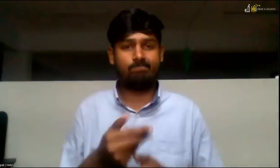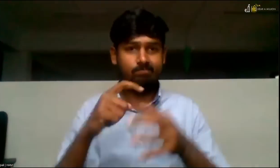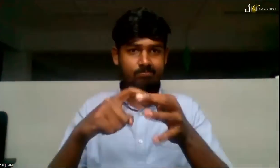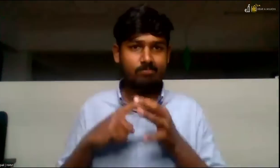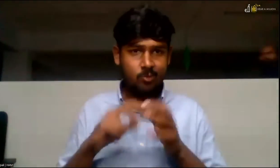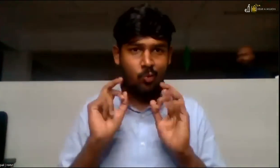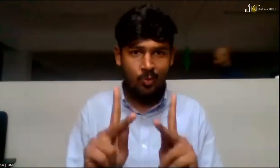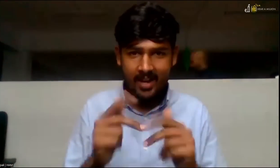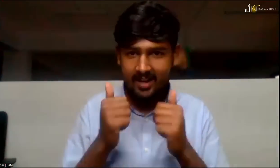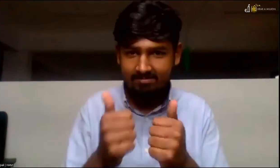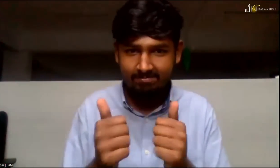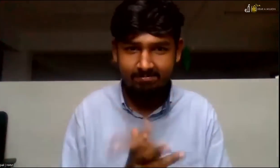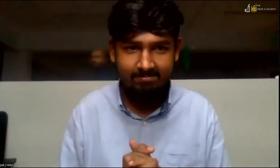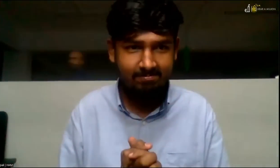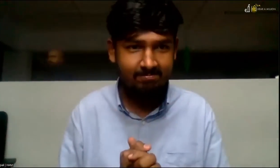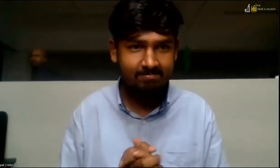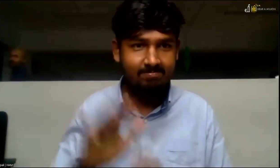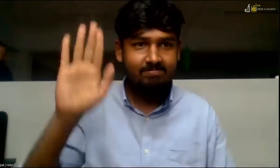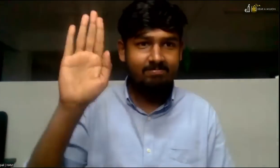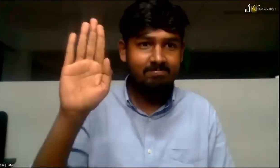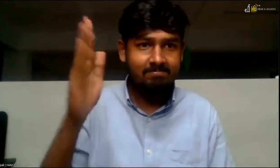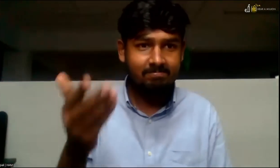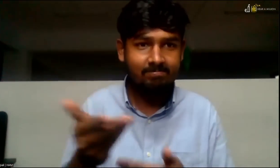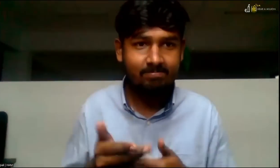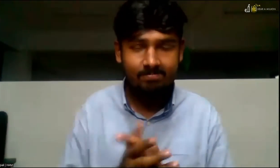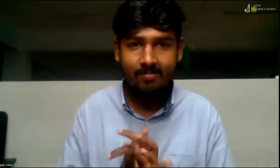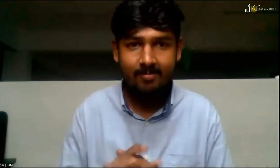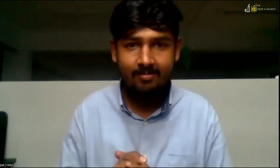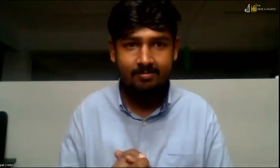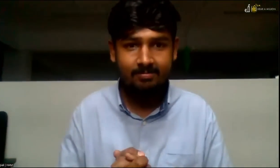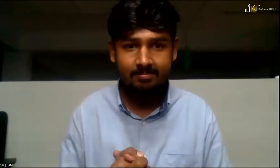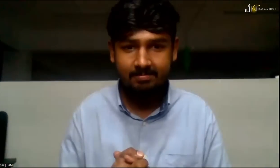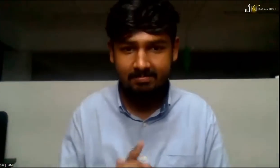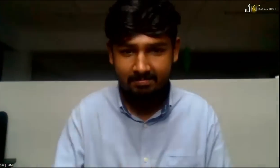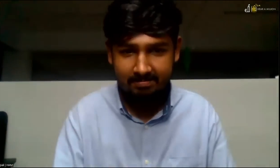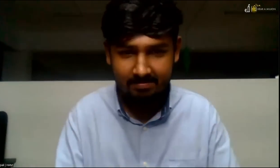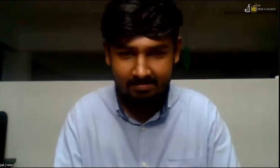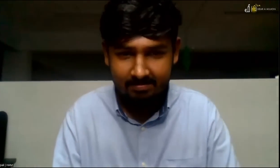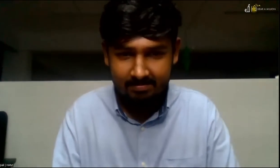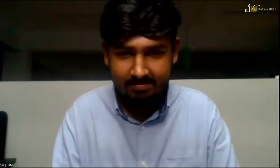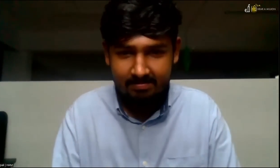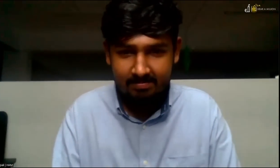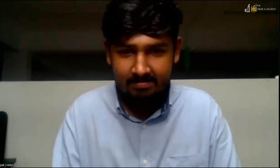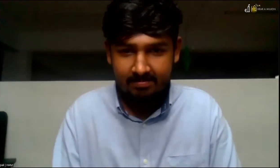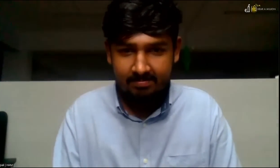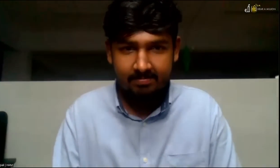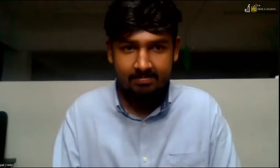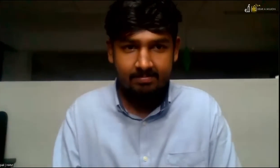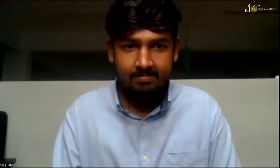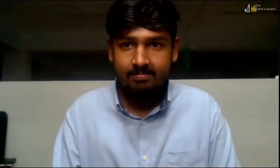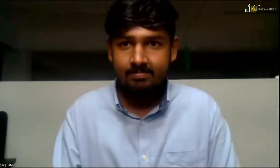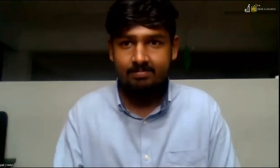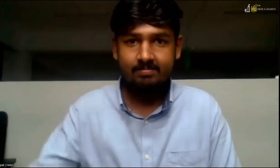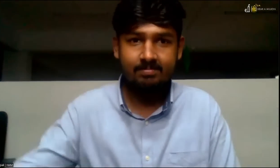round. So you can put up some questions over here. Is that okay? Anyone who wanted to put the questions, please raise your